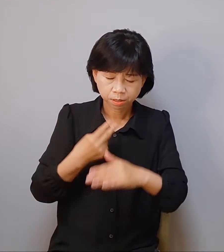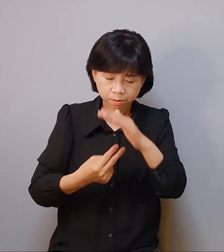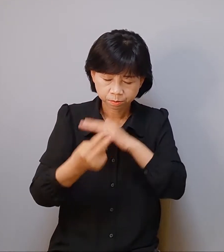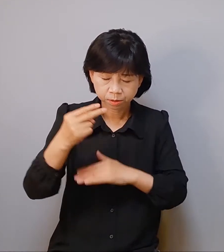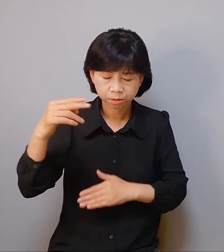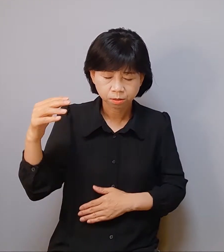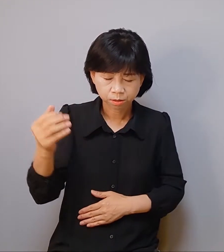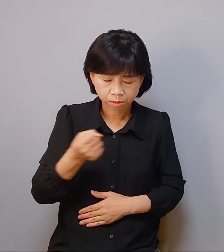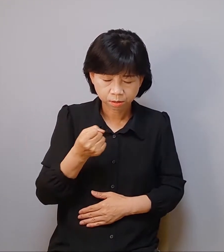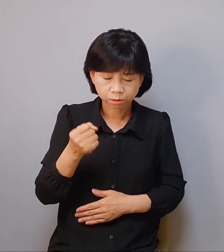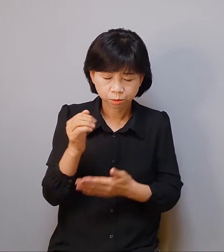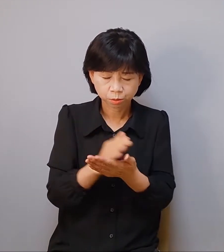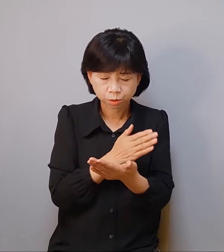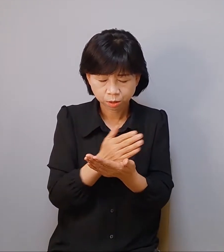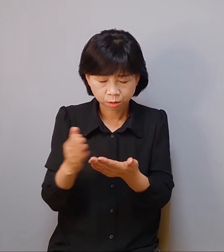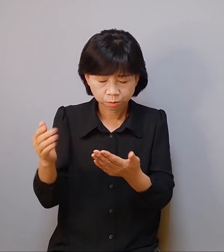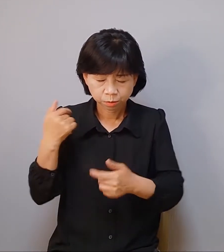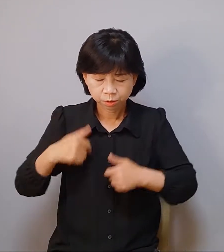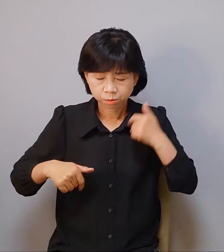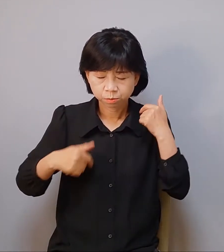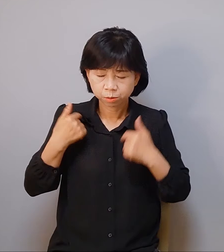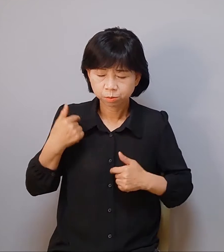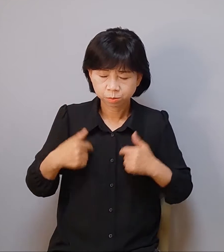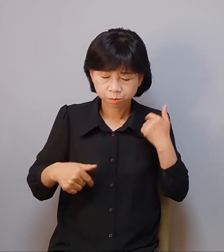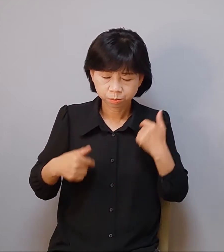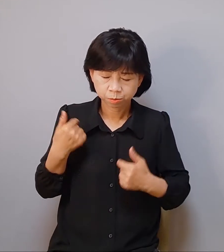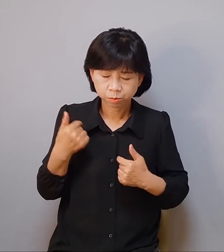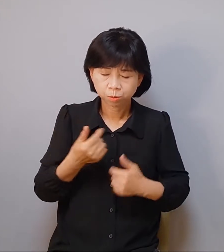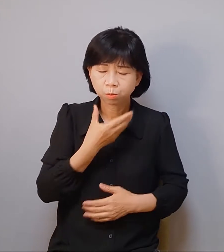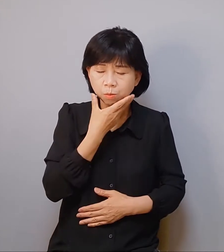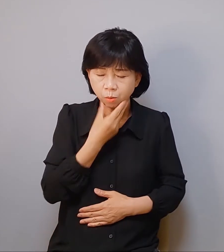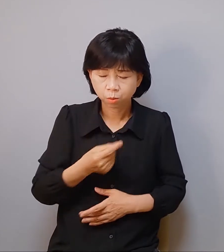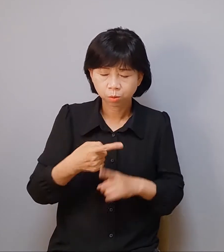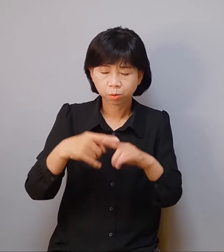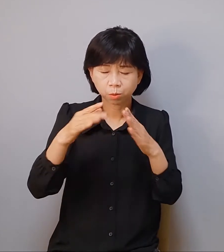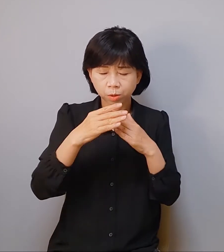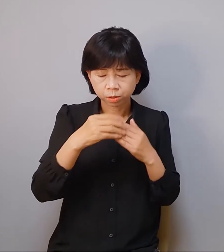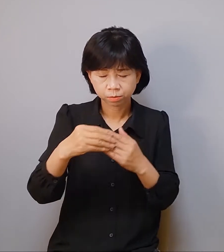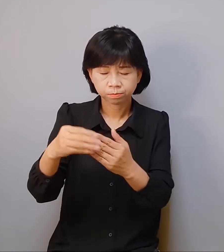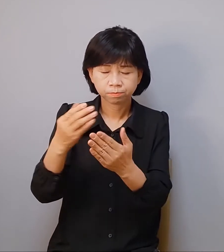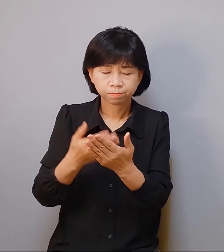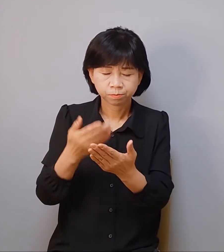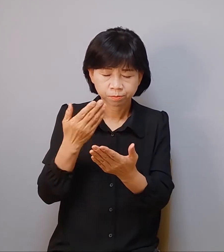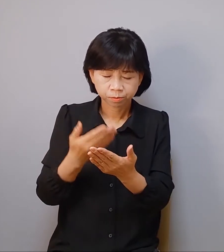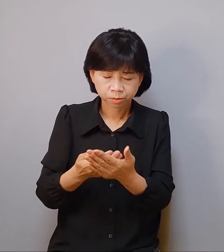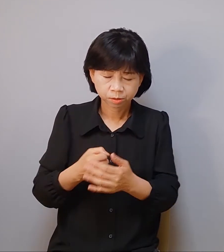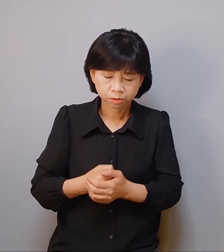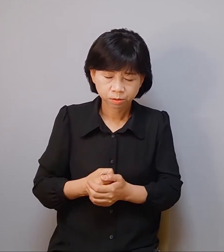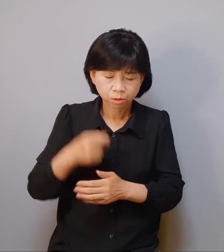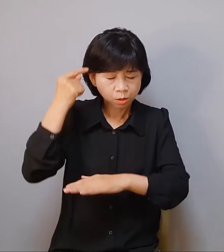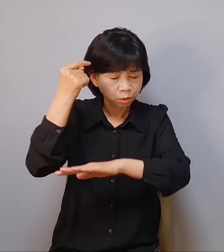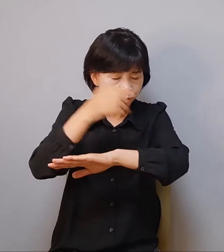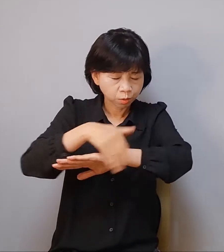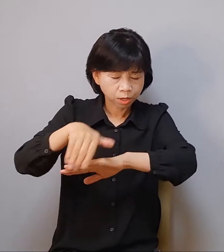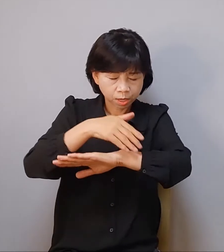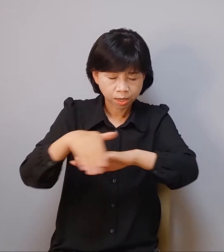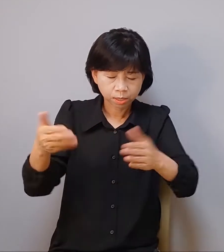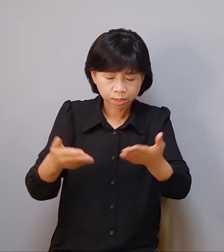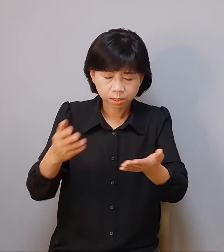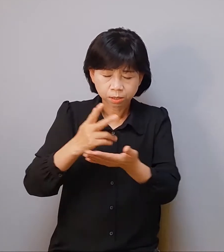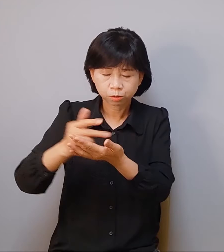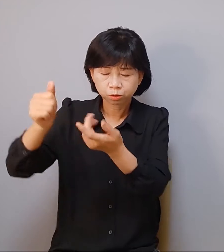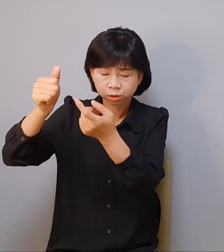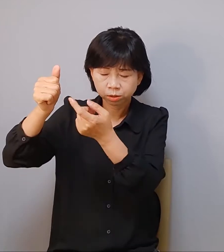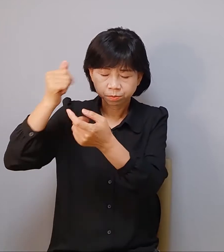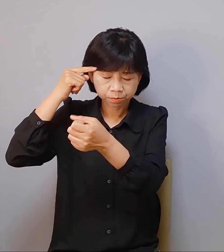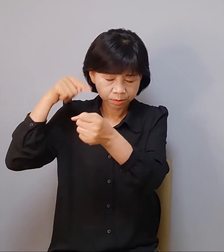나눔과 섬김의 기쁨을 누리는 복된 교회로 인도하여 주옵소서. 우리 교회가 계획한 모든 일들이 주님의 뜻 안에서